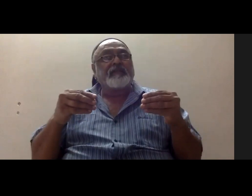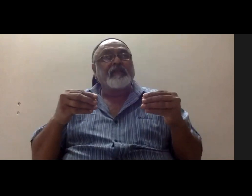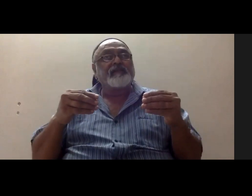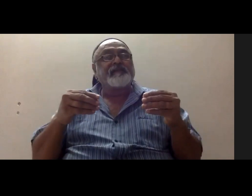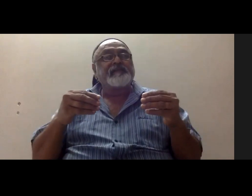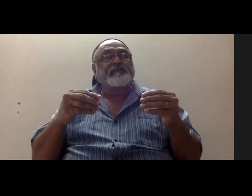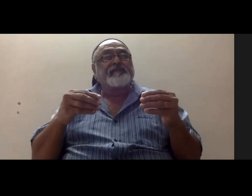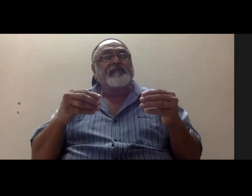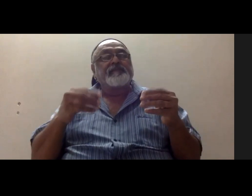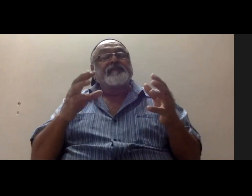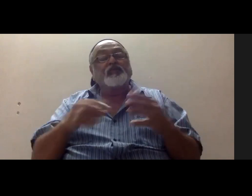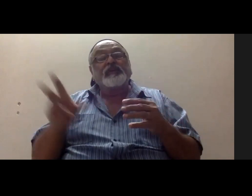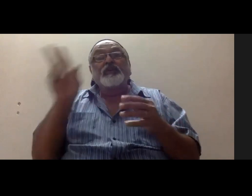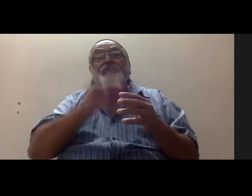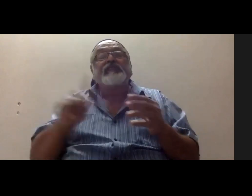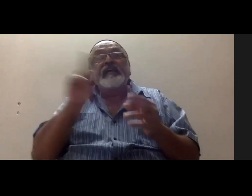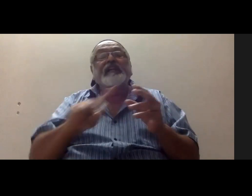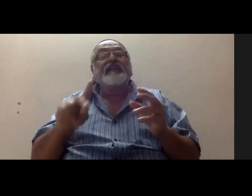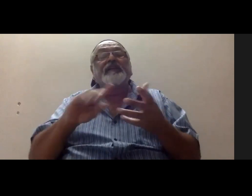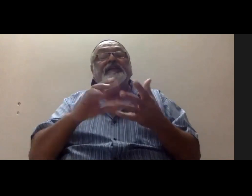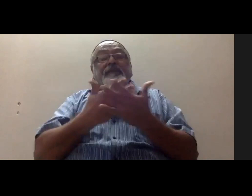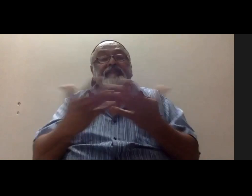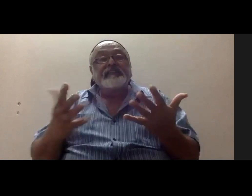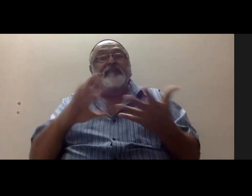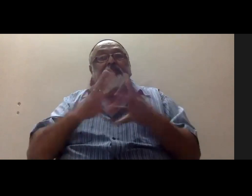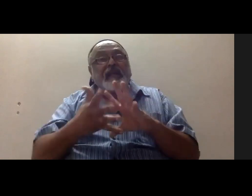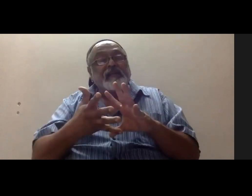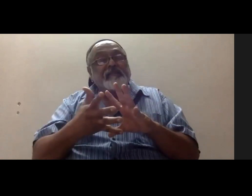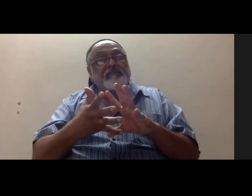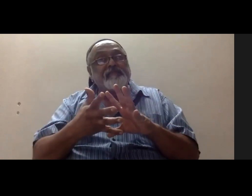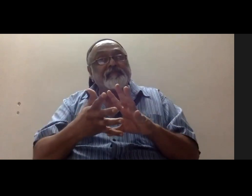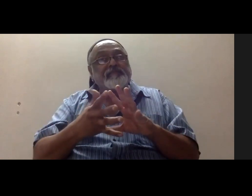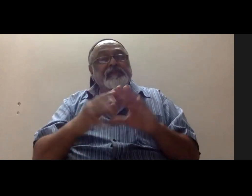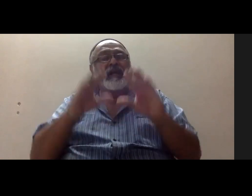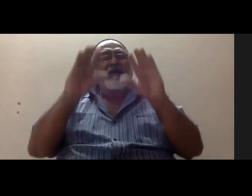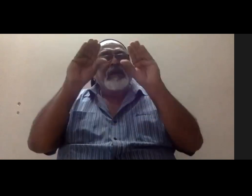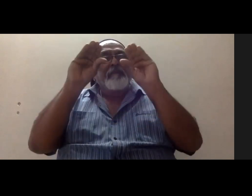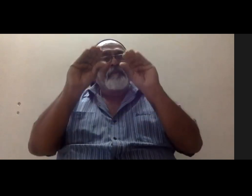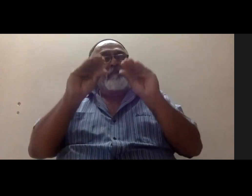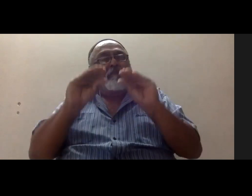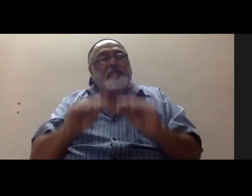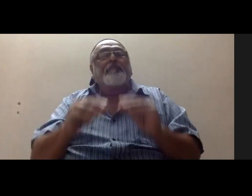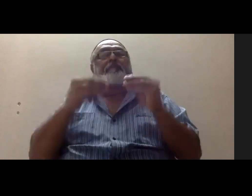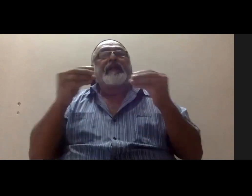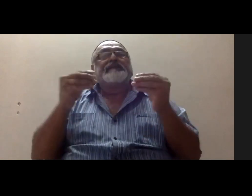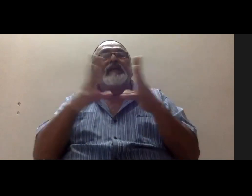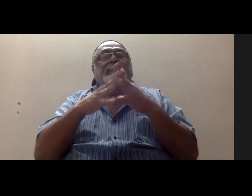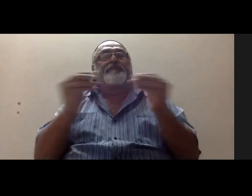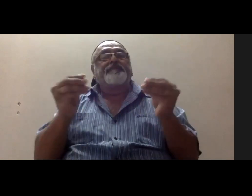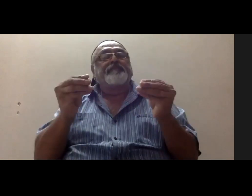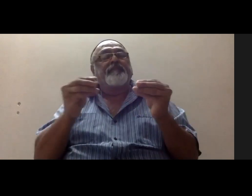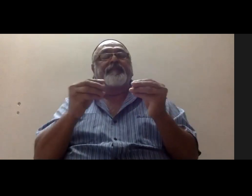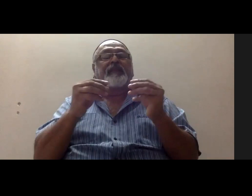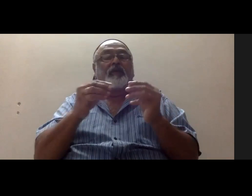हम रिसाइकल्डली आइटम्स बनाए और कम से कम प्लास्टिक रिड्यूस करें। इस बिजनेस